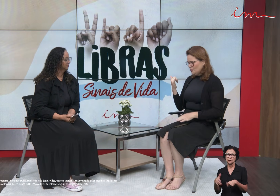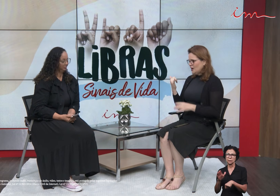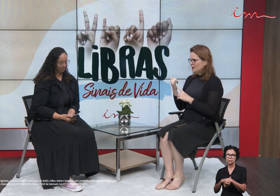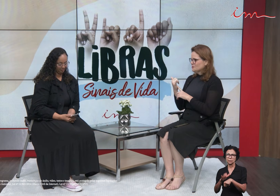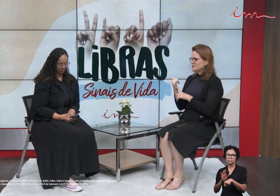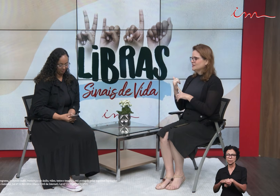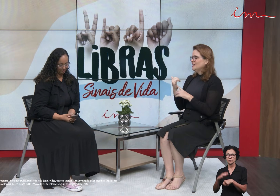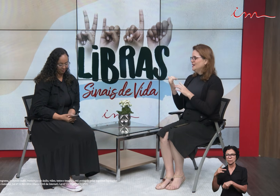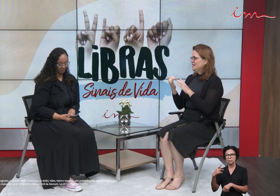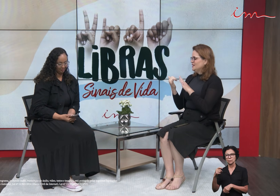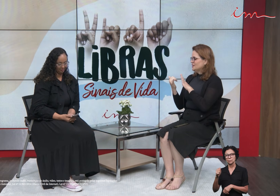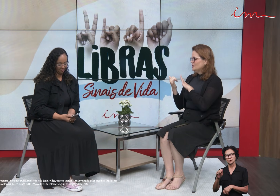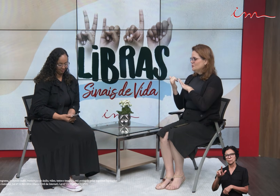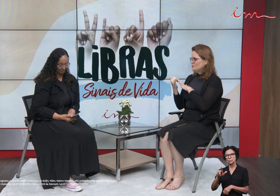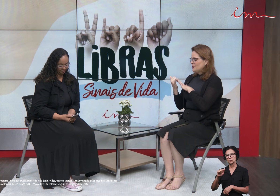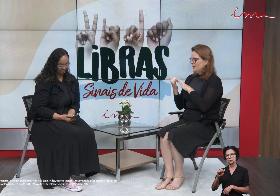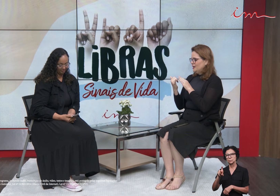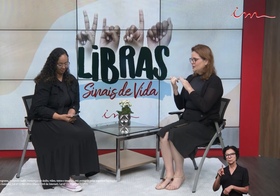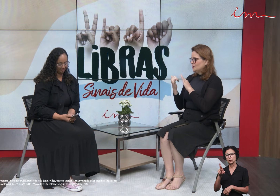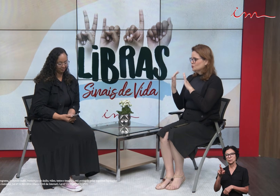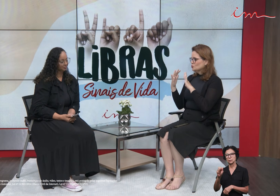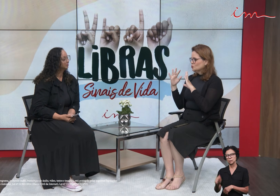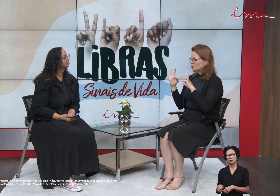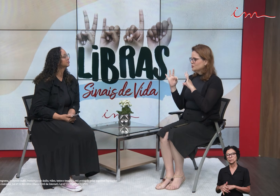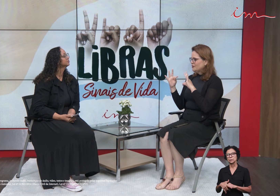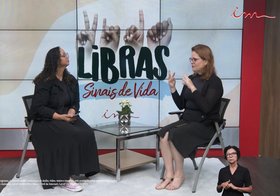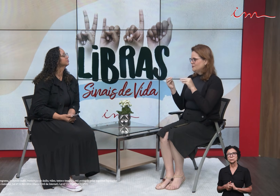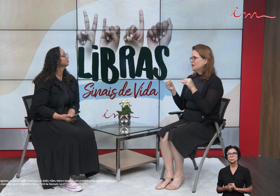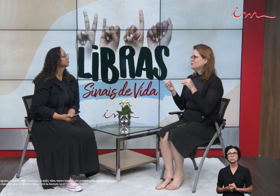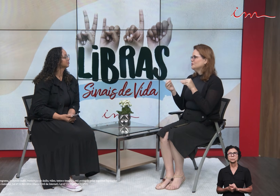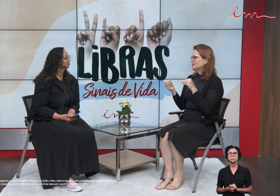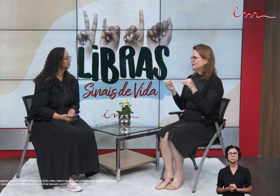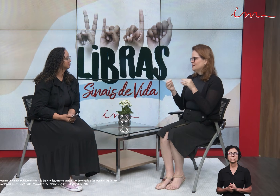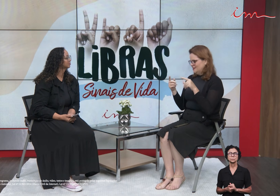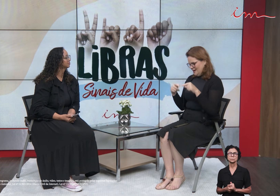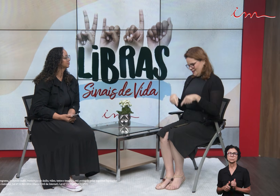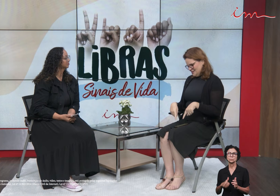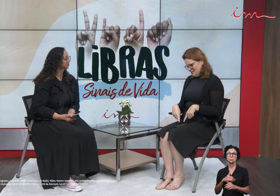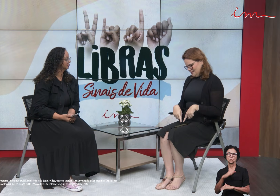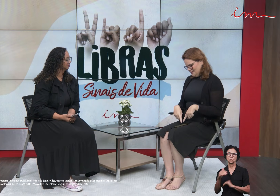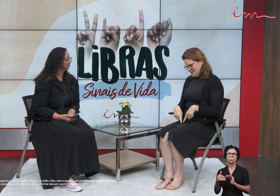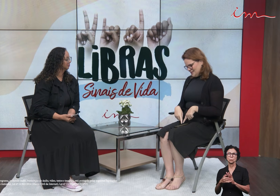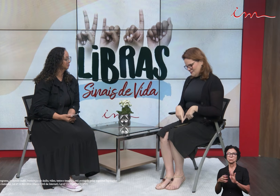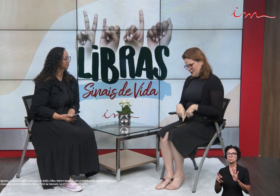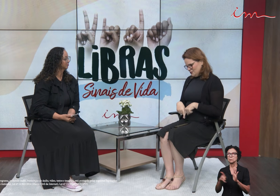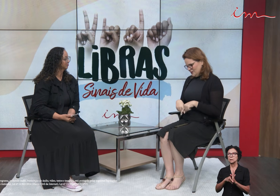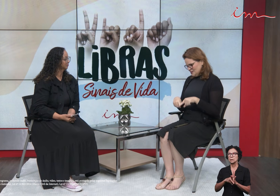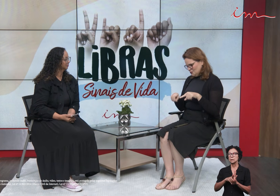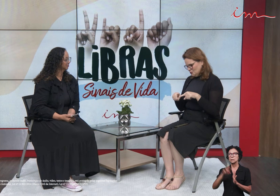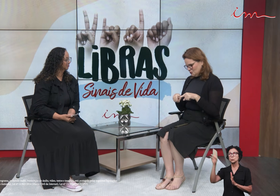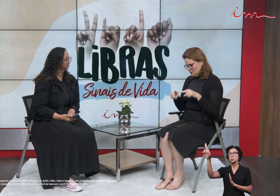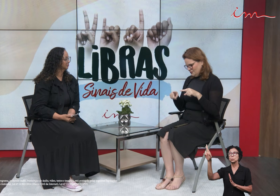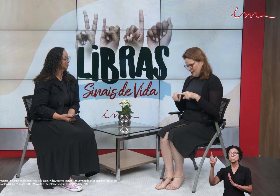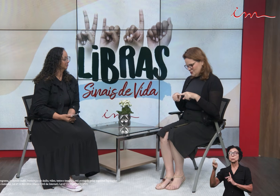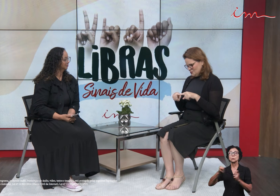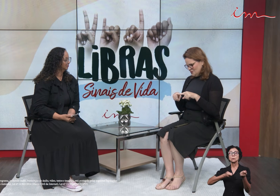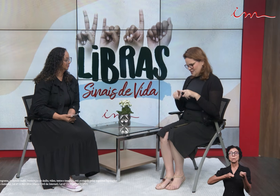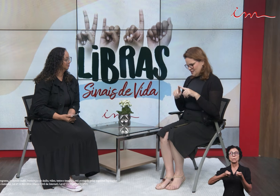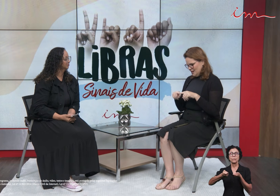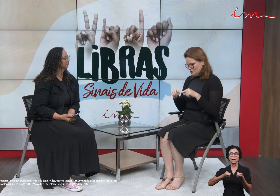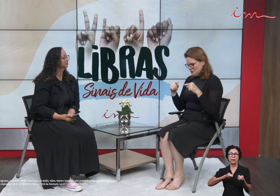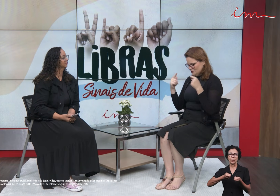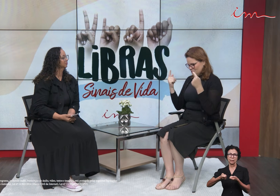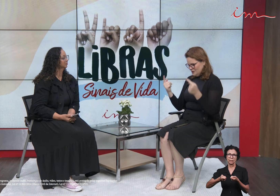livro de Apocalipse. Uhum. Então tudo está firmado por ele. E aí essa parte fala assim: "Todo o